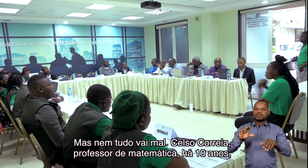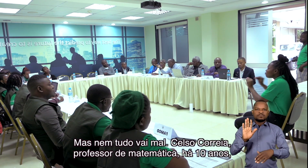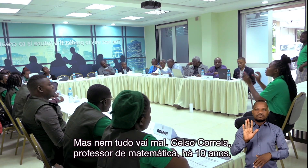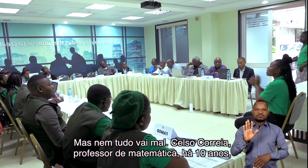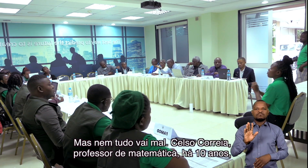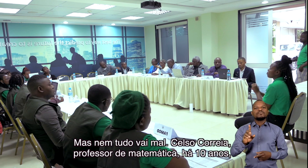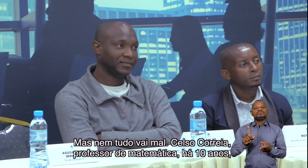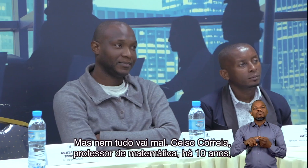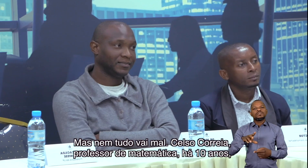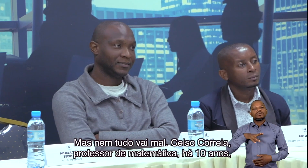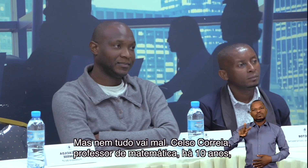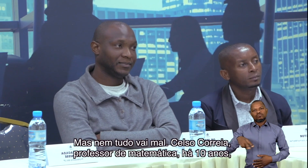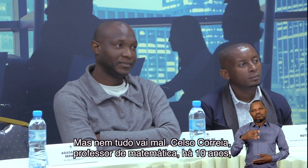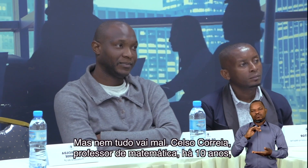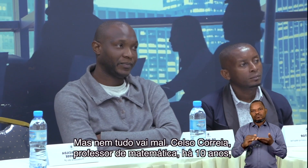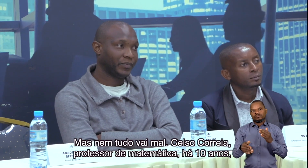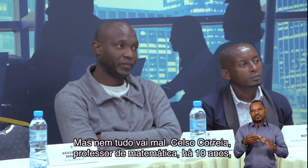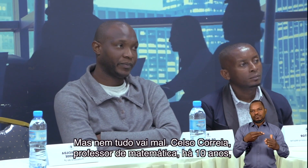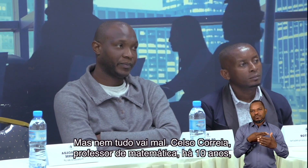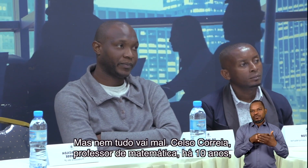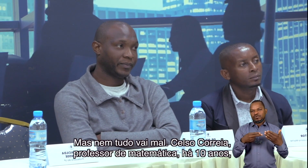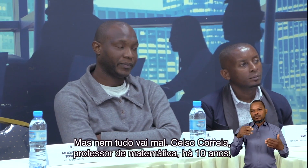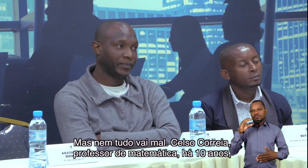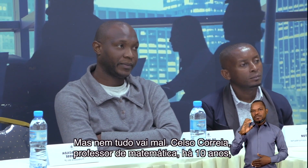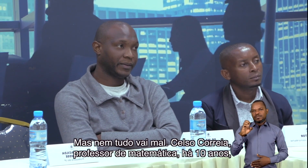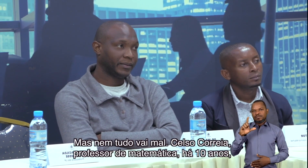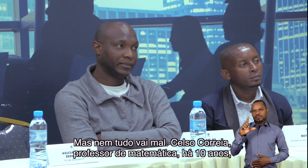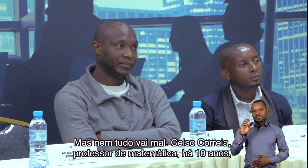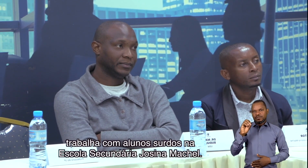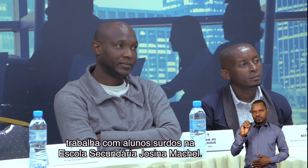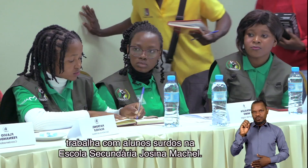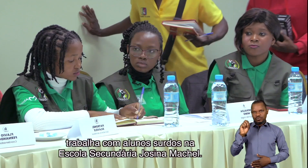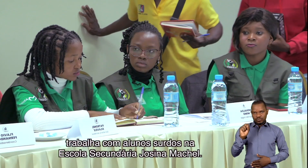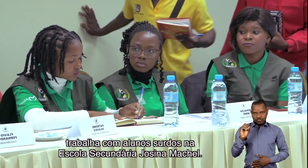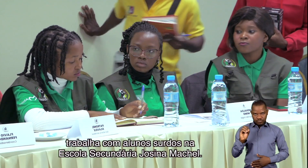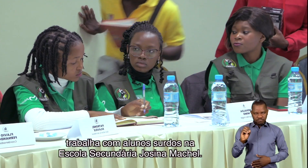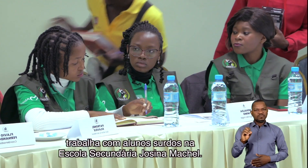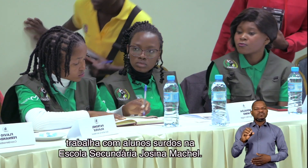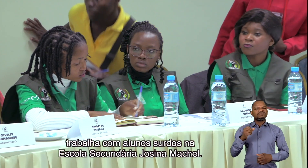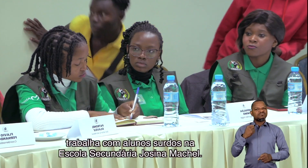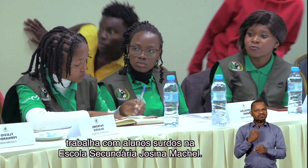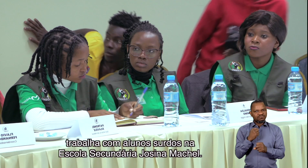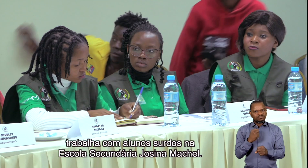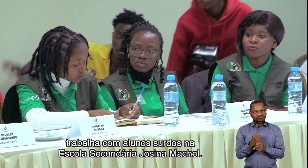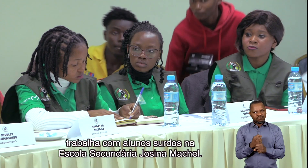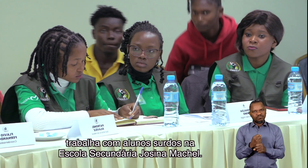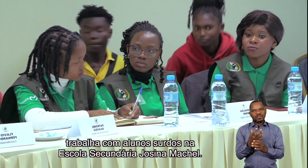vai mal. Celso Coréia, professor de matemática há 10 anos, trabalha com alunos surdos na Escola